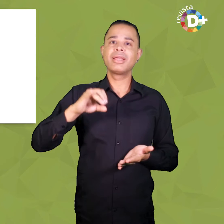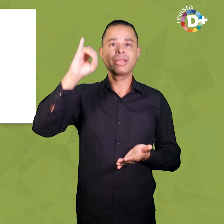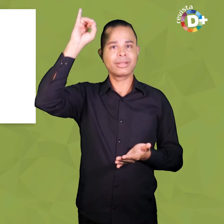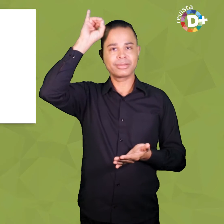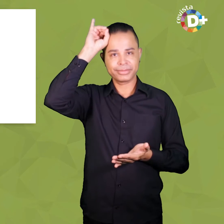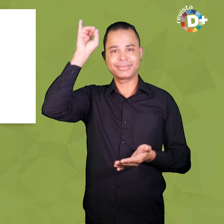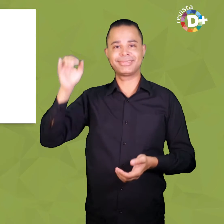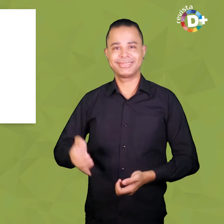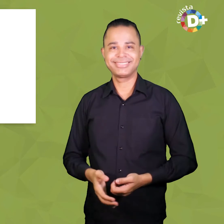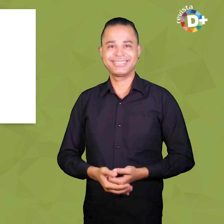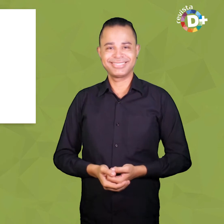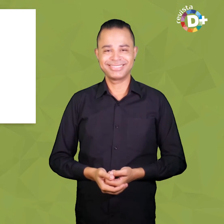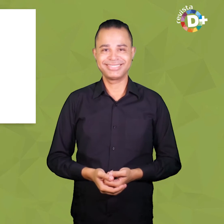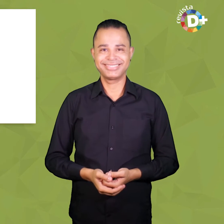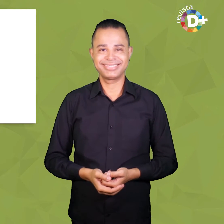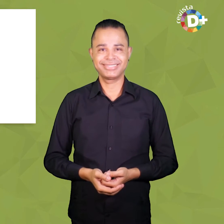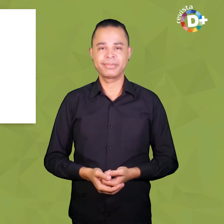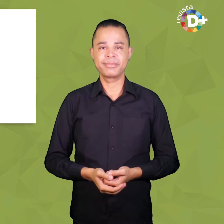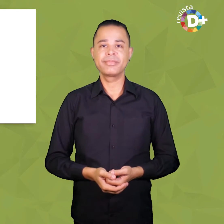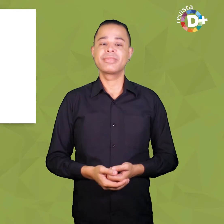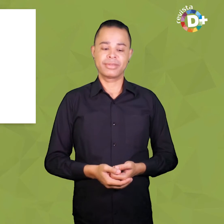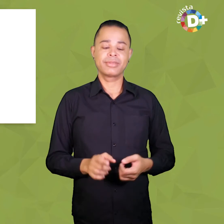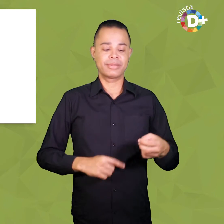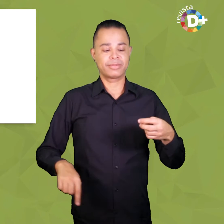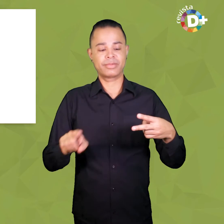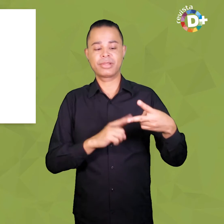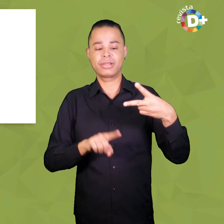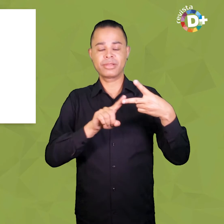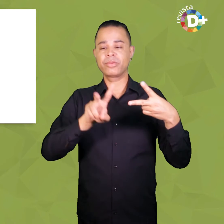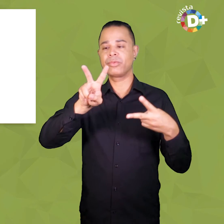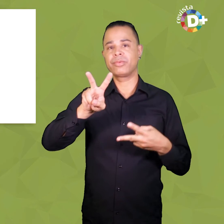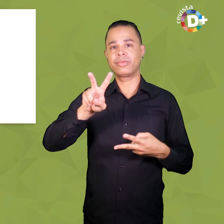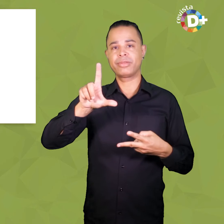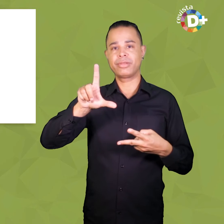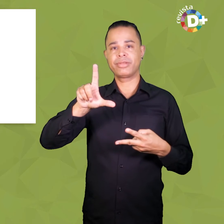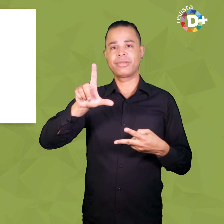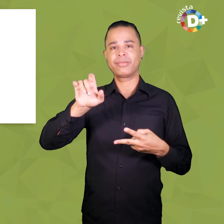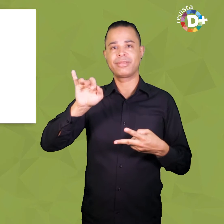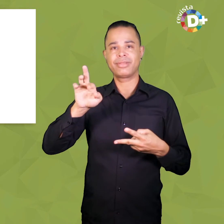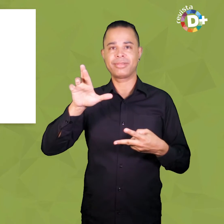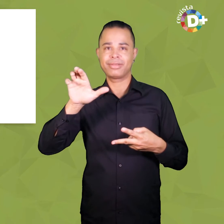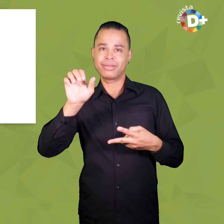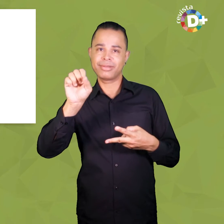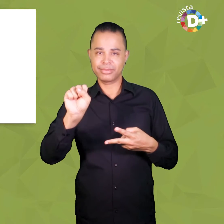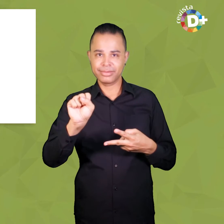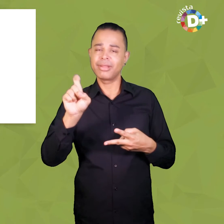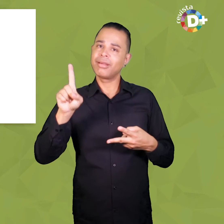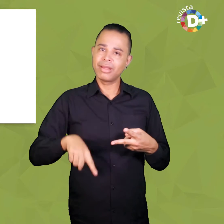e libra essa ferramenta festa para a produção de conteúdos de parte áudio